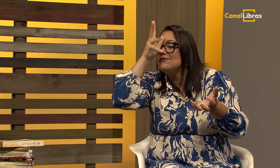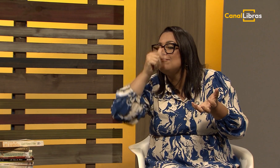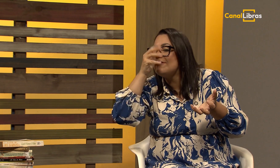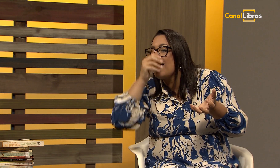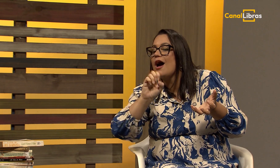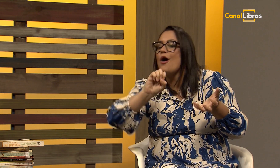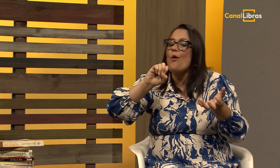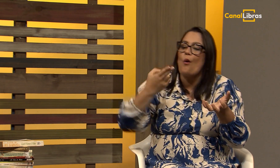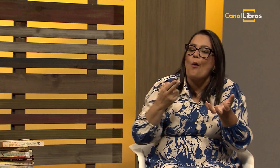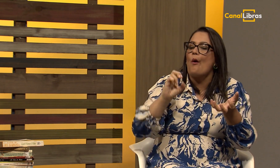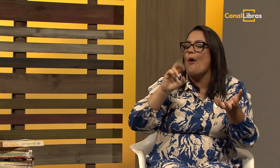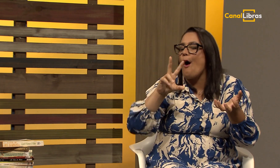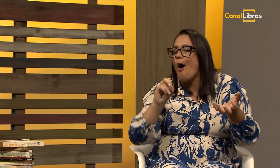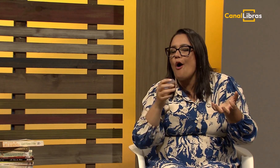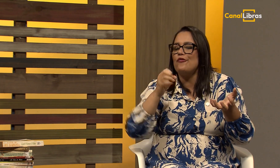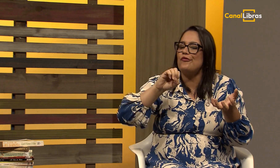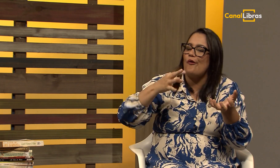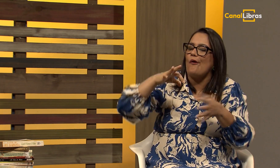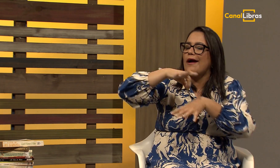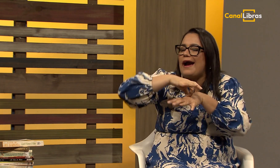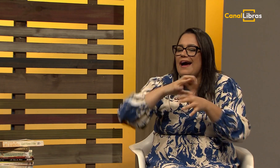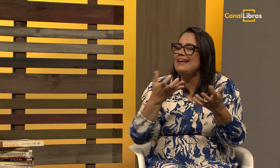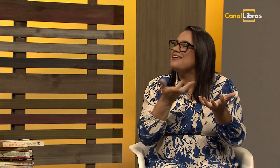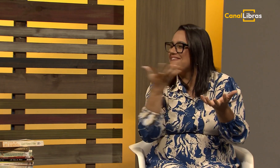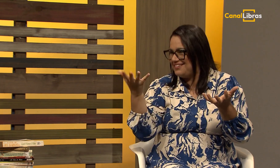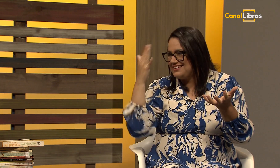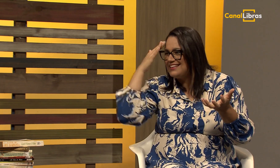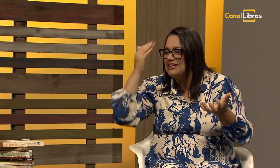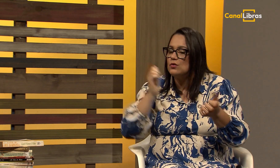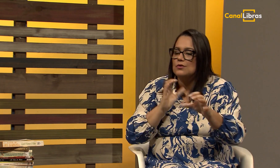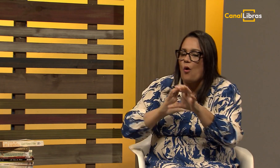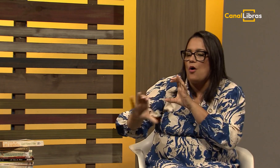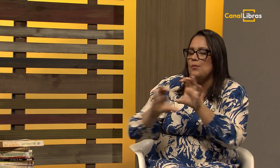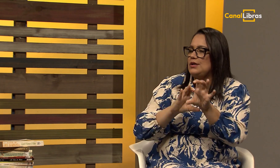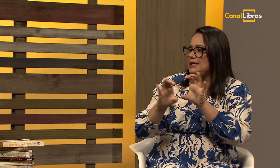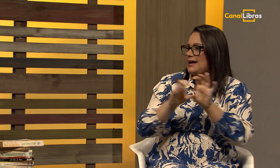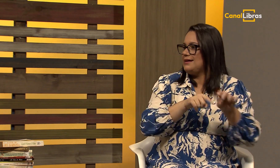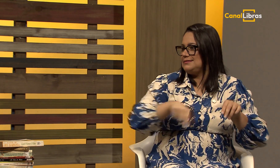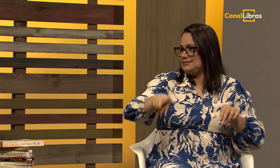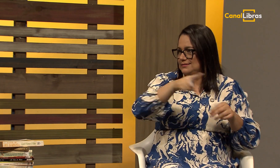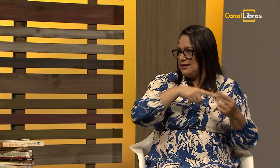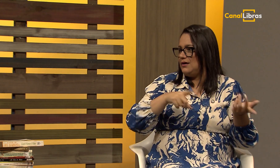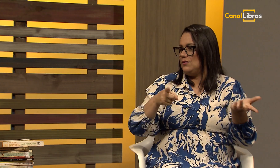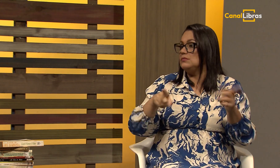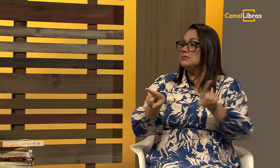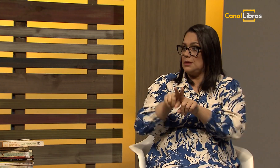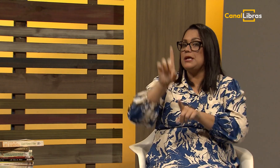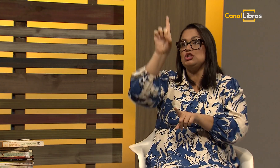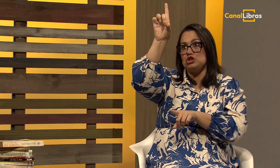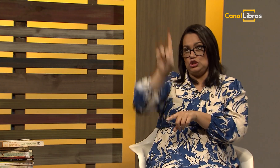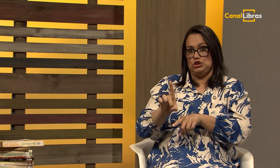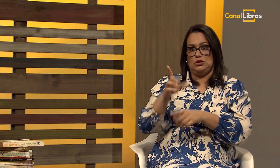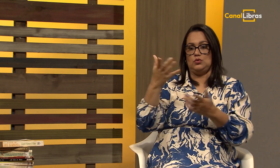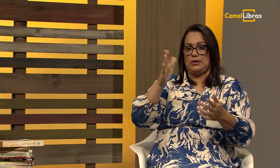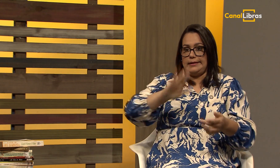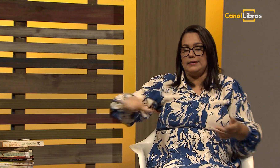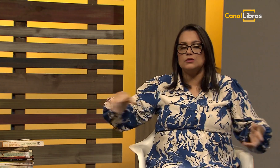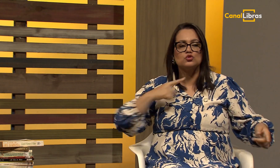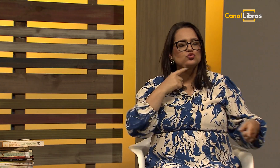o que ele quer comer, frango, ou ovo, ou carne. Essa comunicação é importante, assim como entre os diretores, para